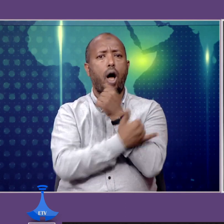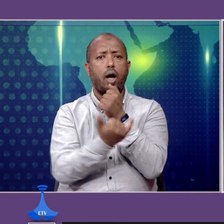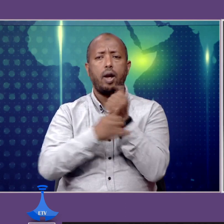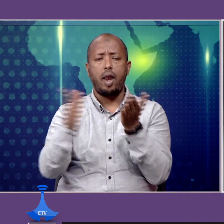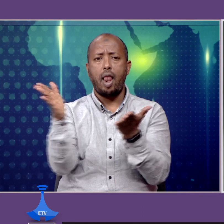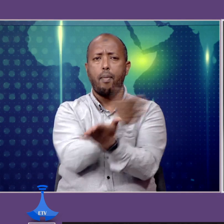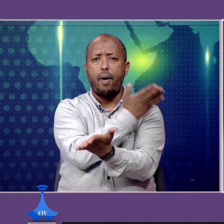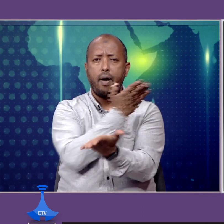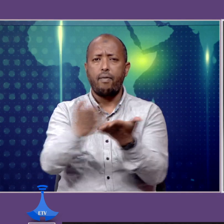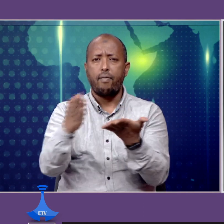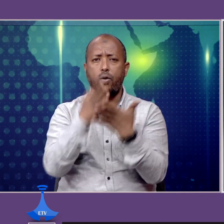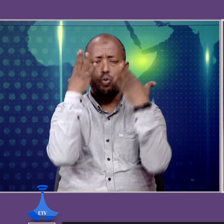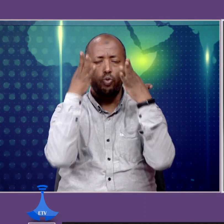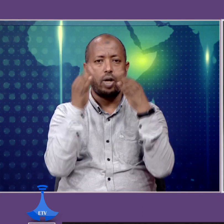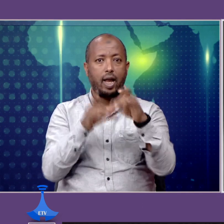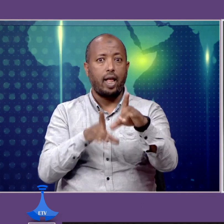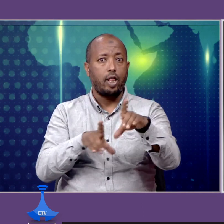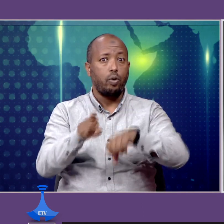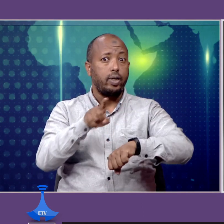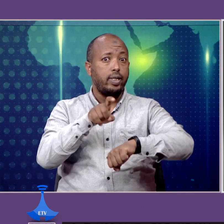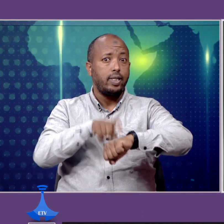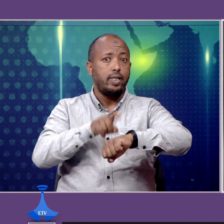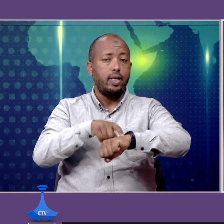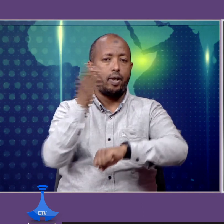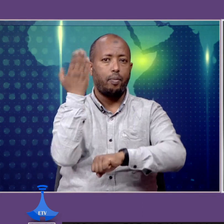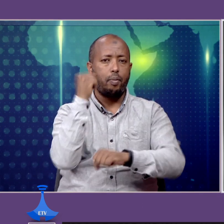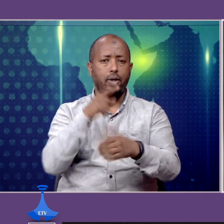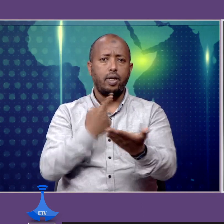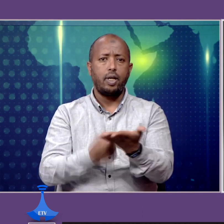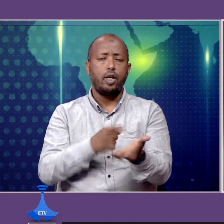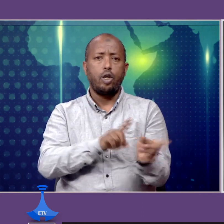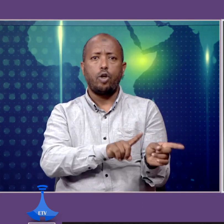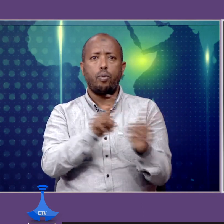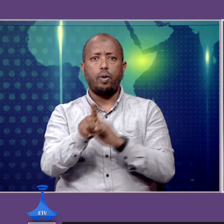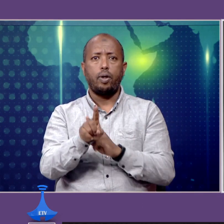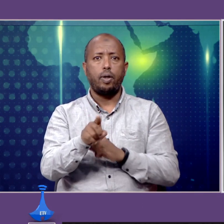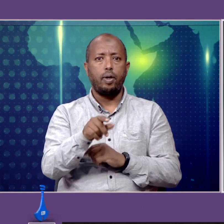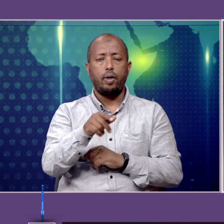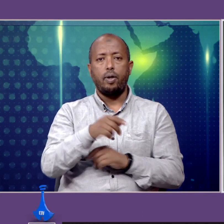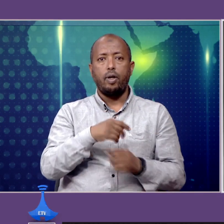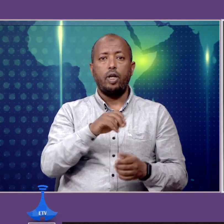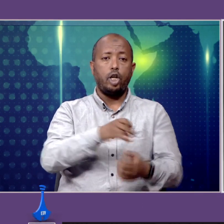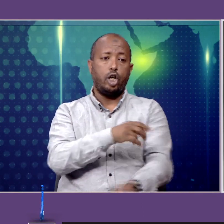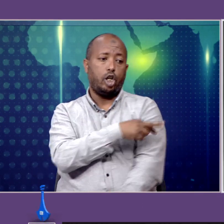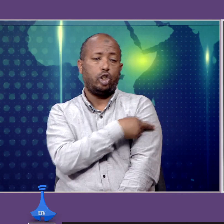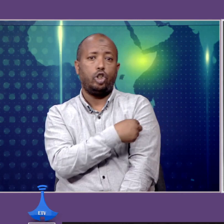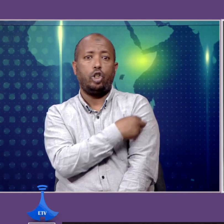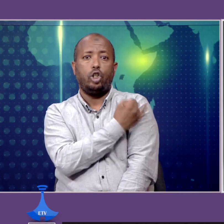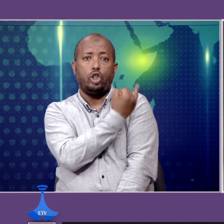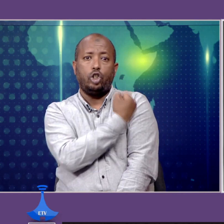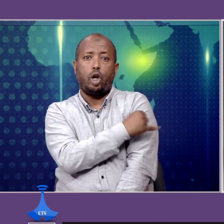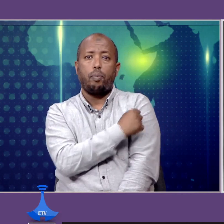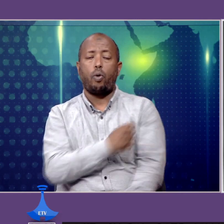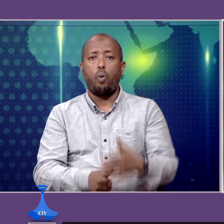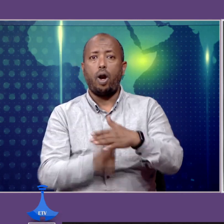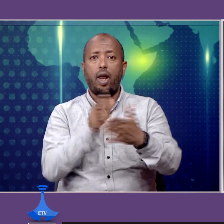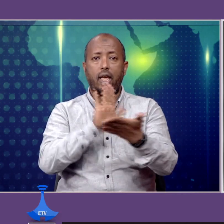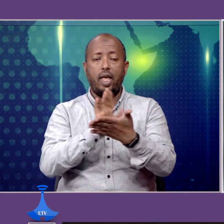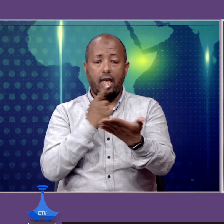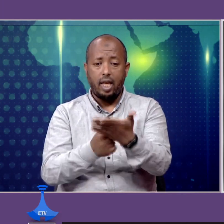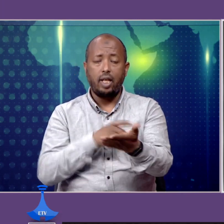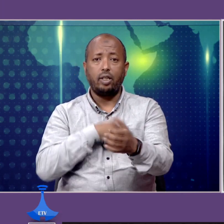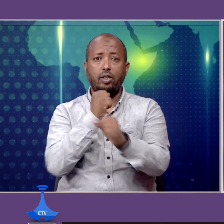ለመከፋፈል ይወሰኑበት ወቅት ነበር። ለዚህ ደግሞ የበርሊን ኮንፈረንስን ማንሳት ይቻላል። እናም በዚህ